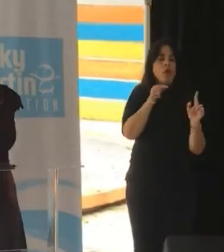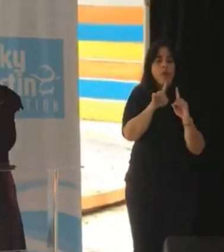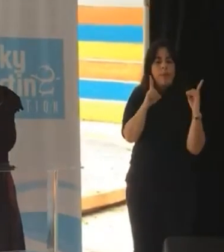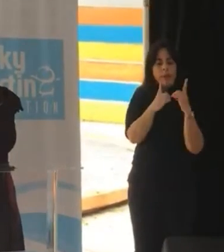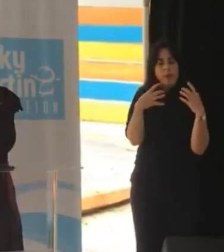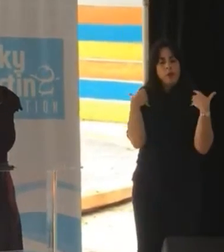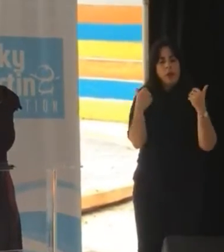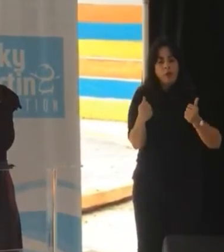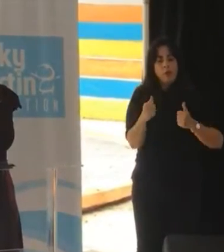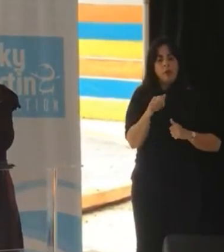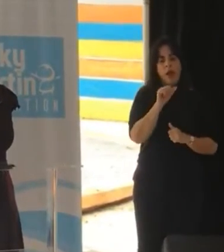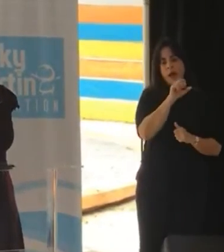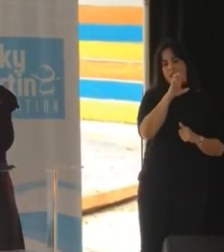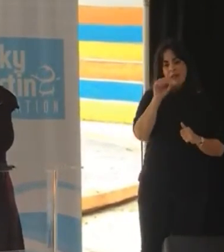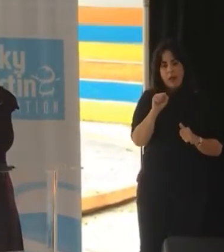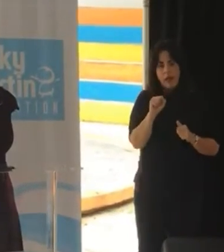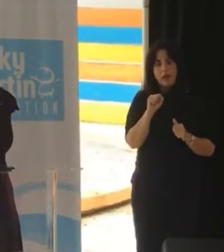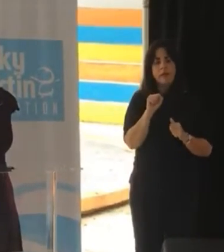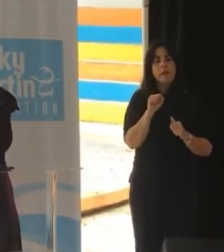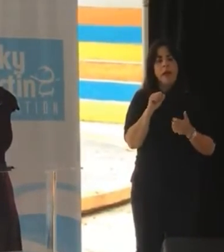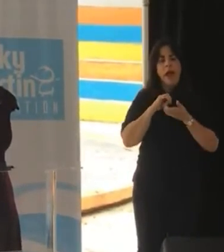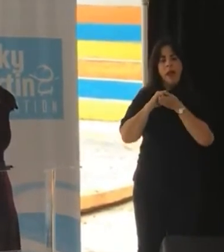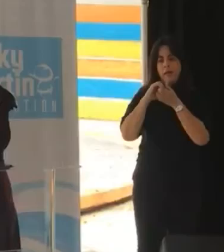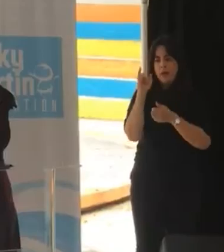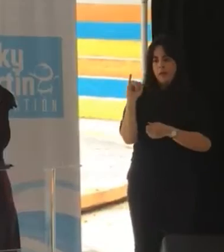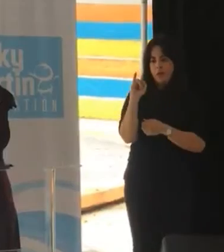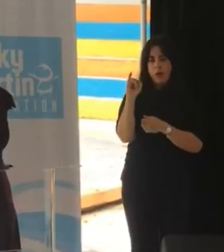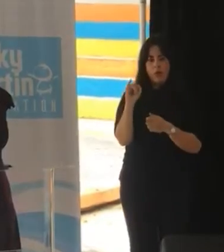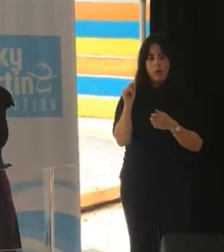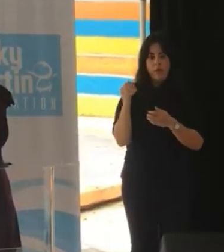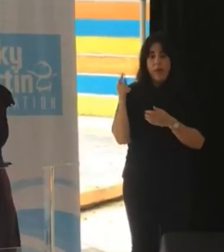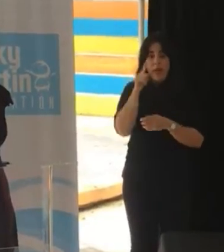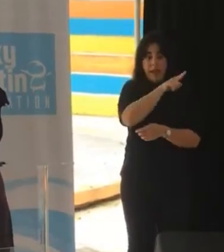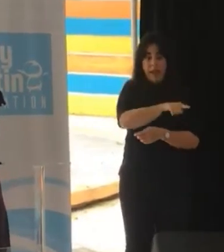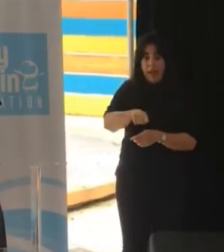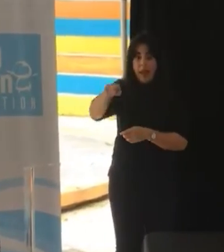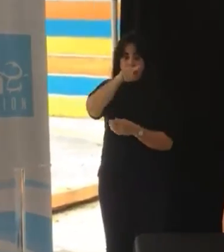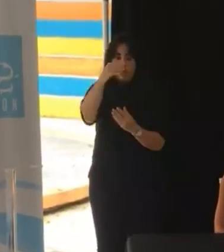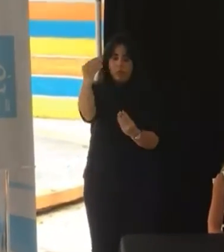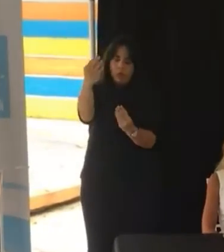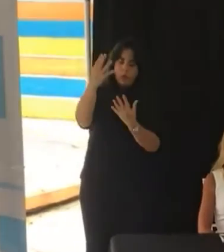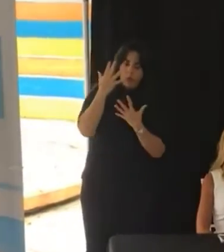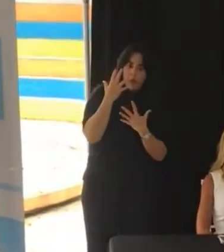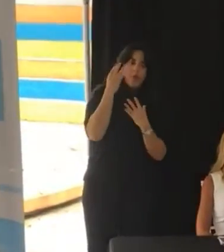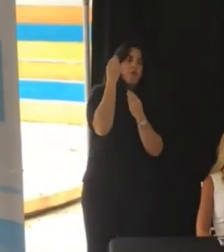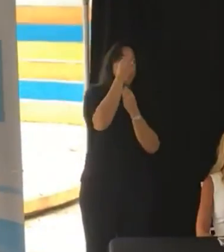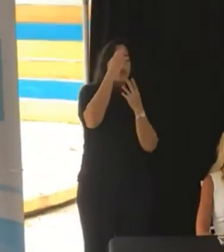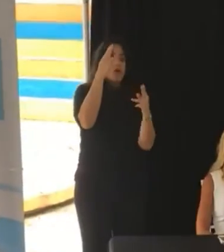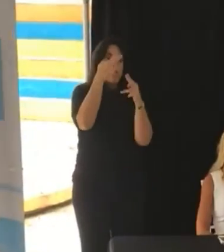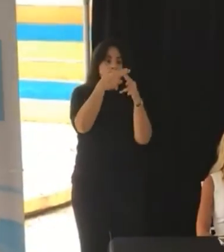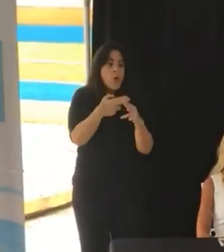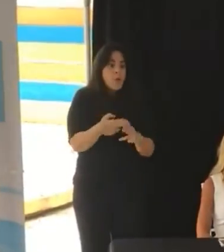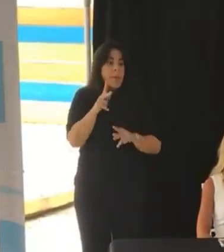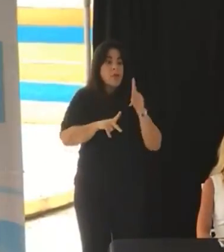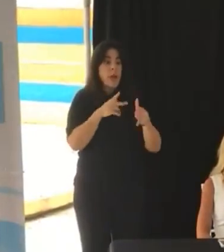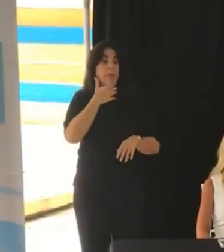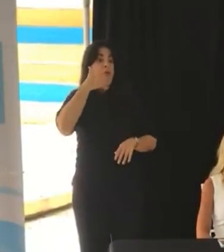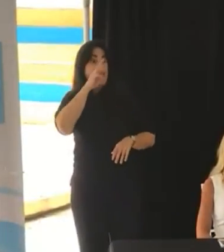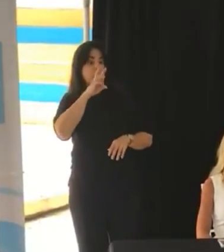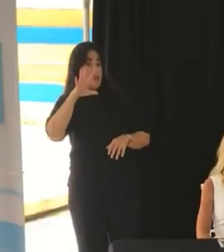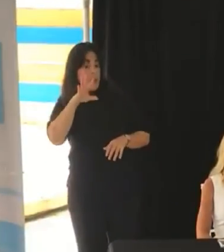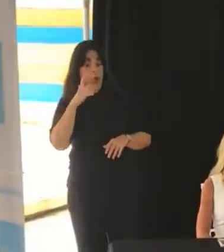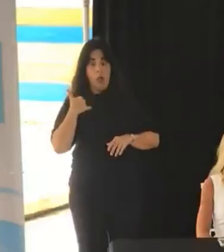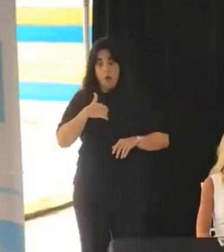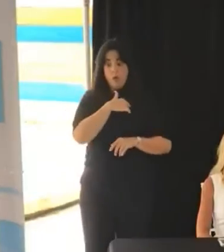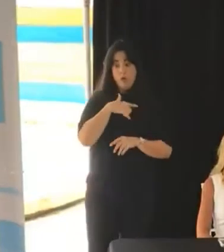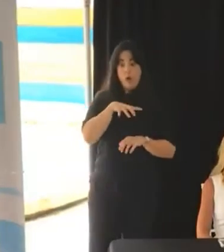como ACES, como alianzas con las aseguradoras, que nos den ellos a nosotros la base de datos de 65, y nosotros, turnos